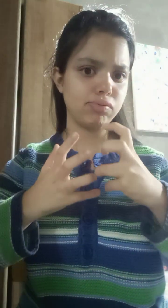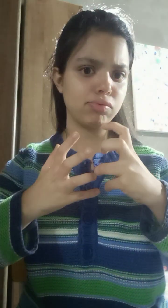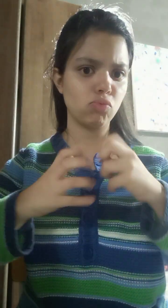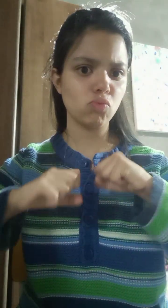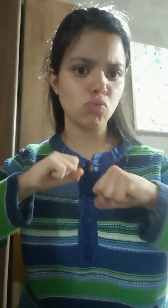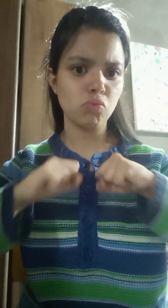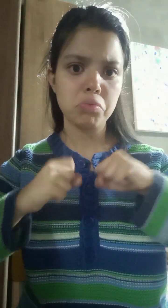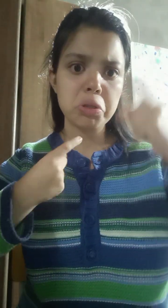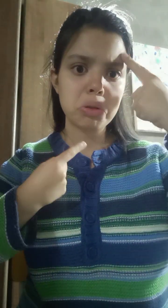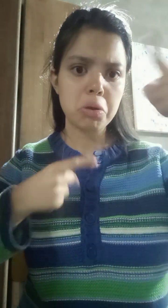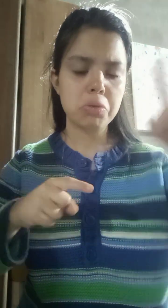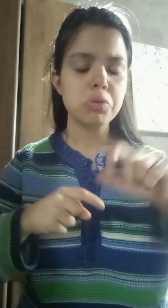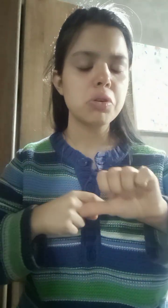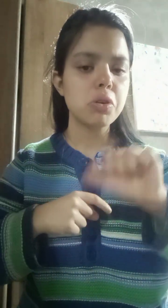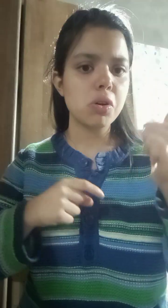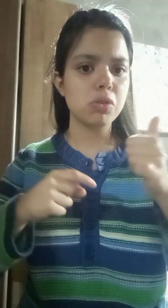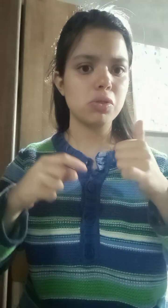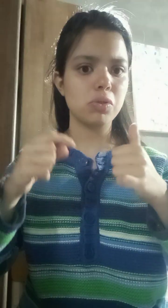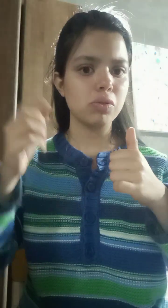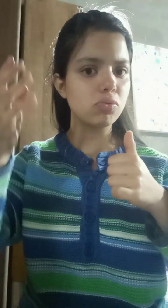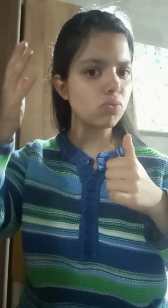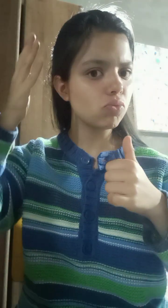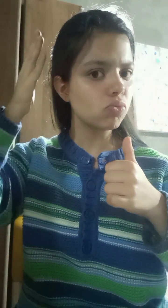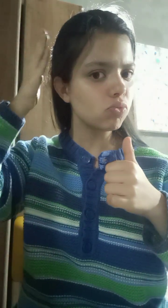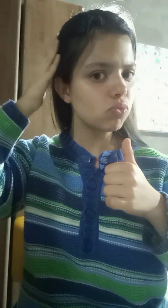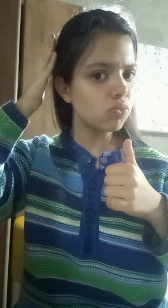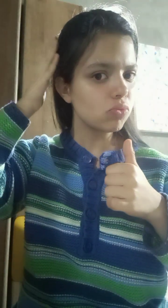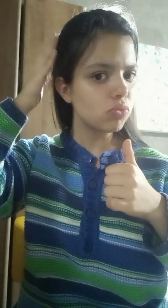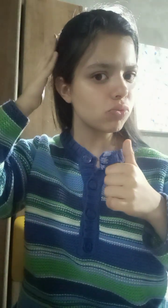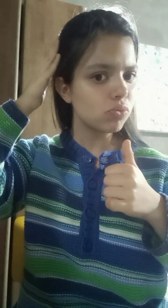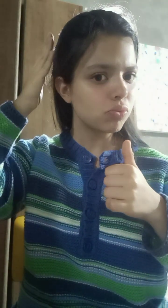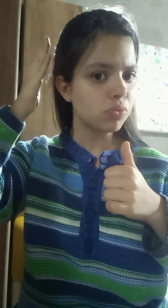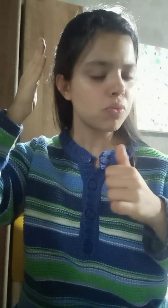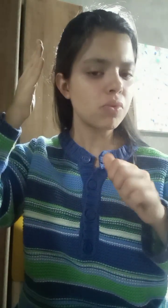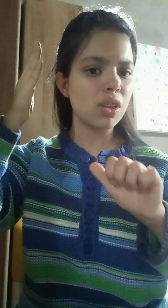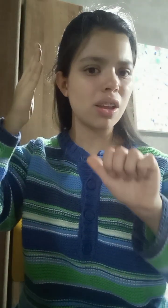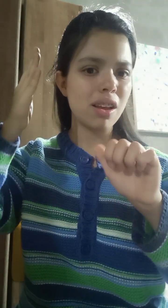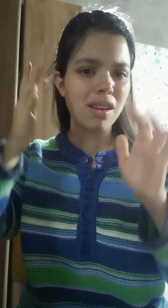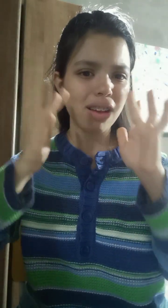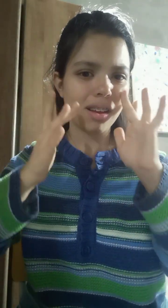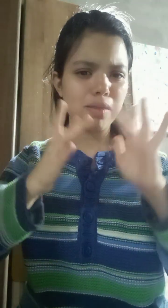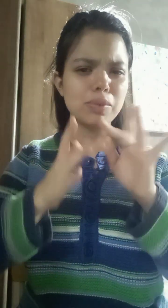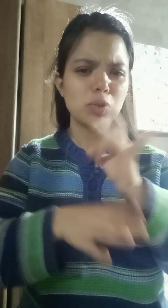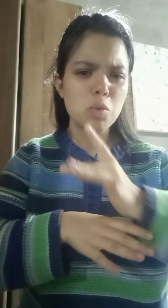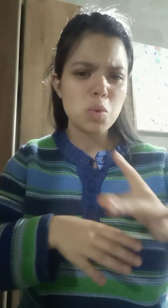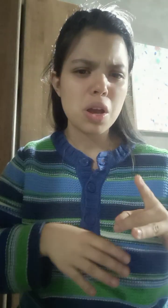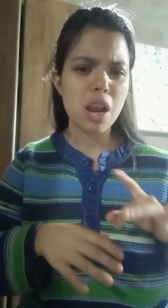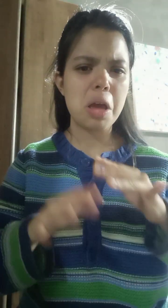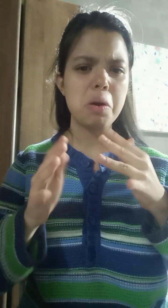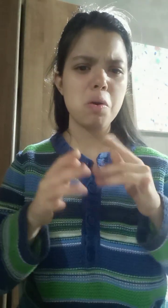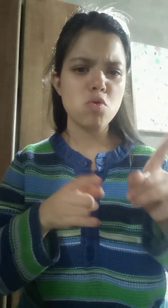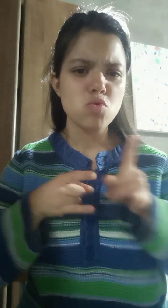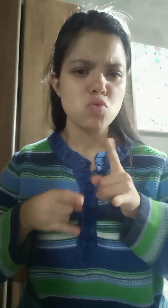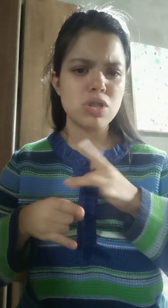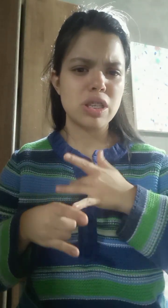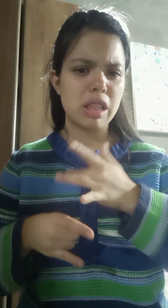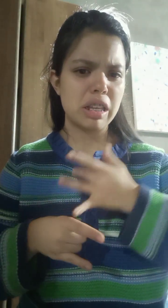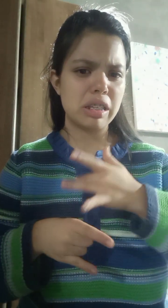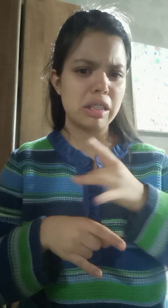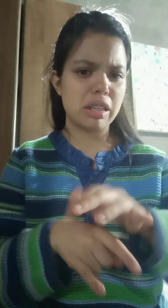la piel, temperatura, presión, dolor. Lóbulo frontal, que es el encargado del movimiento, la resolución de problemas,